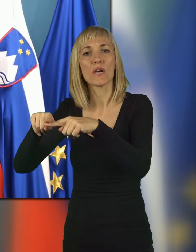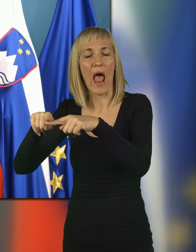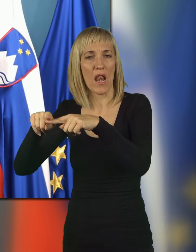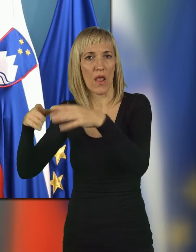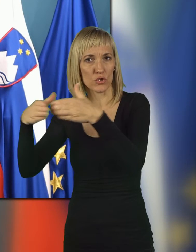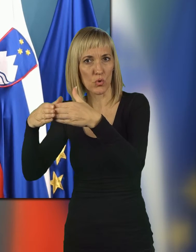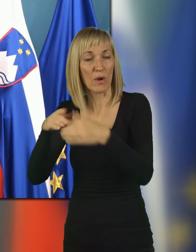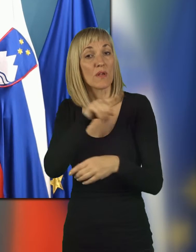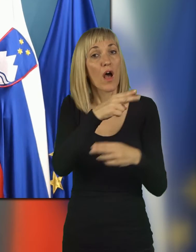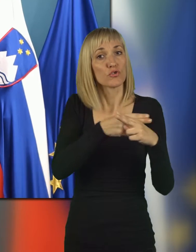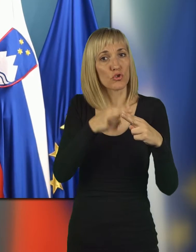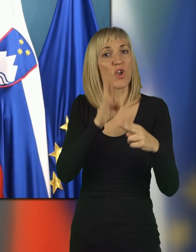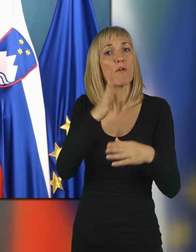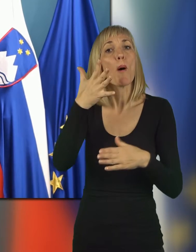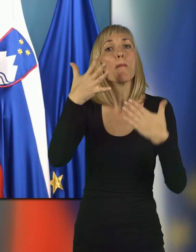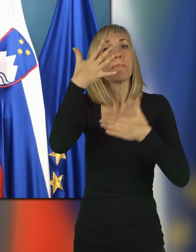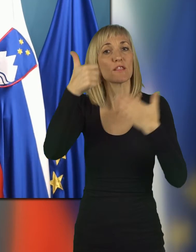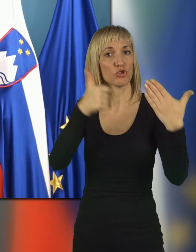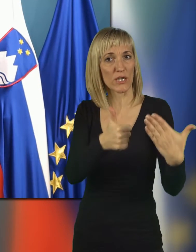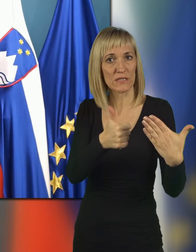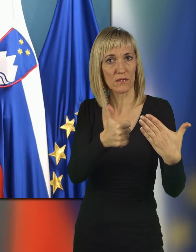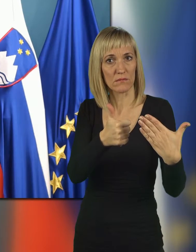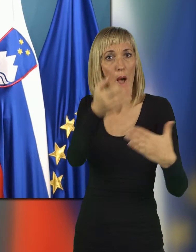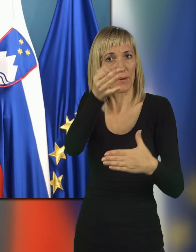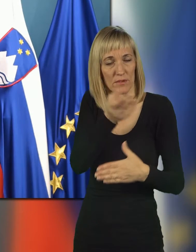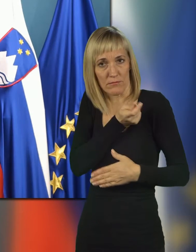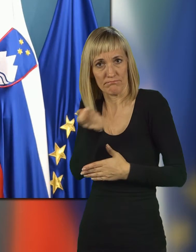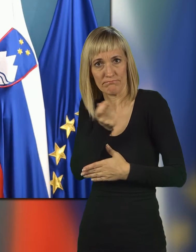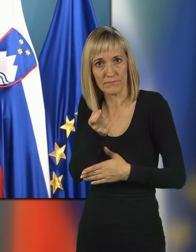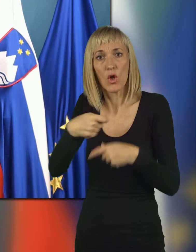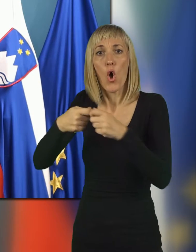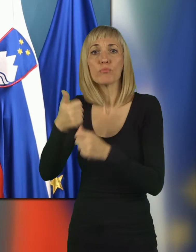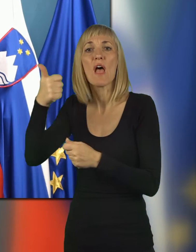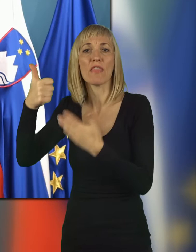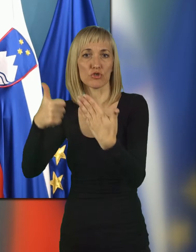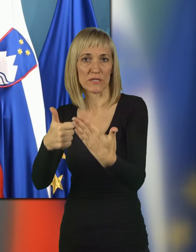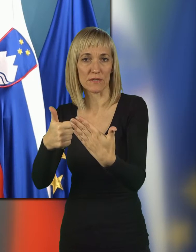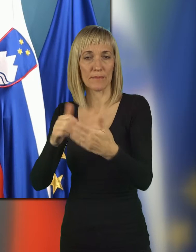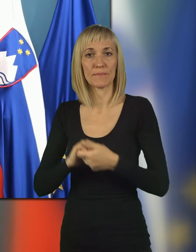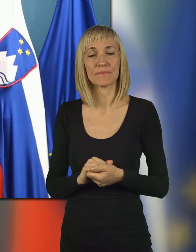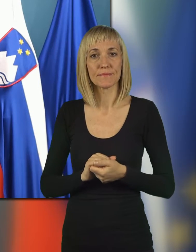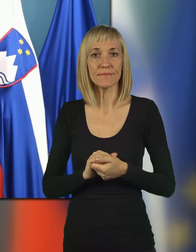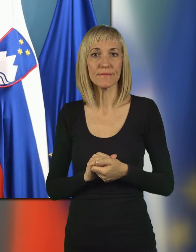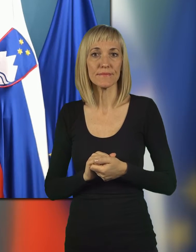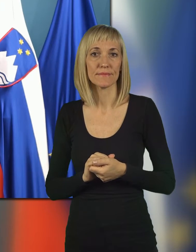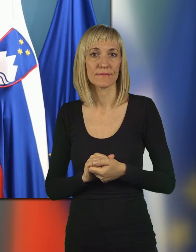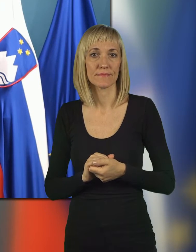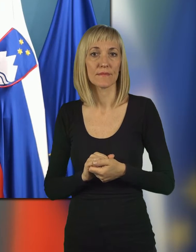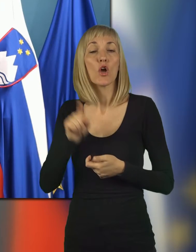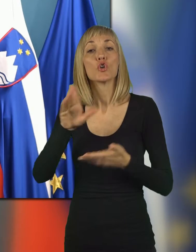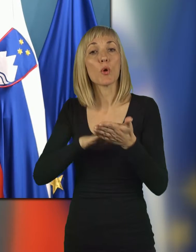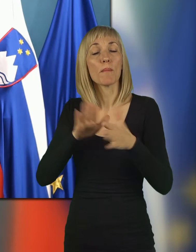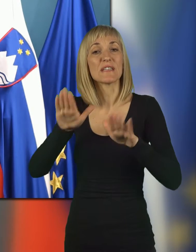preko proračuna zagotavljala 5/6 potrebnih virov, občina pa 1/6. S tem